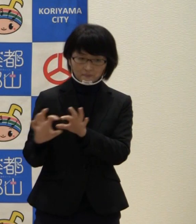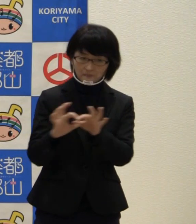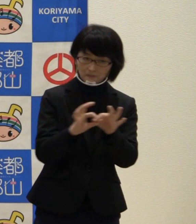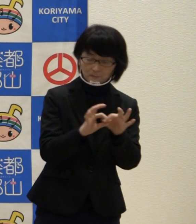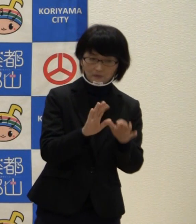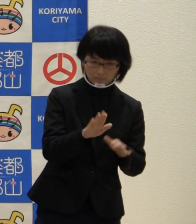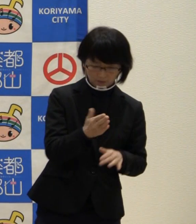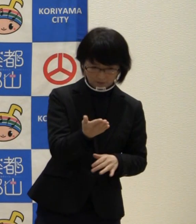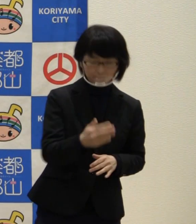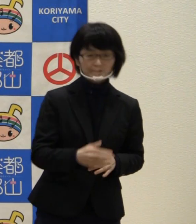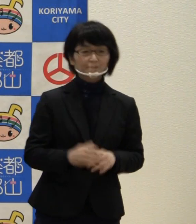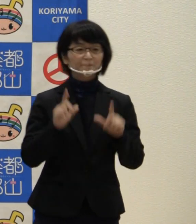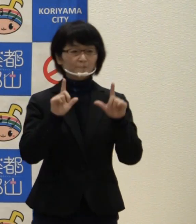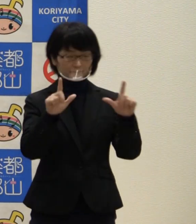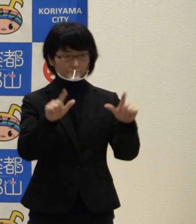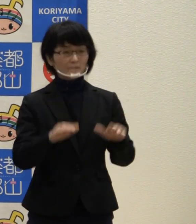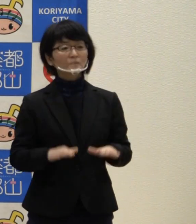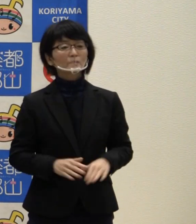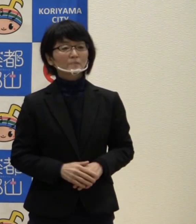のところですね、